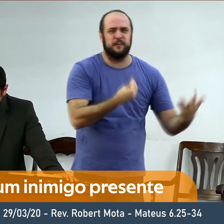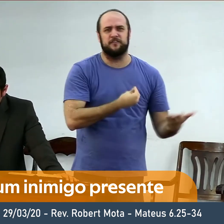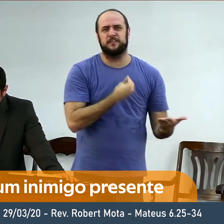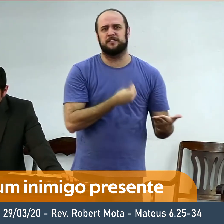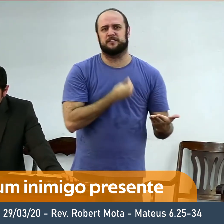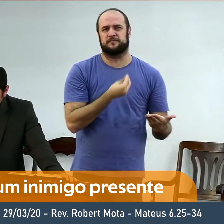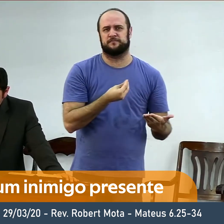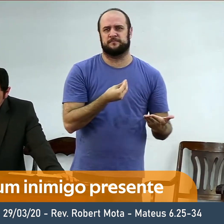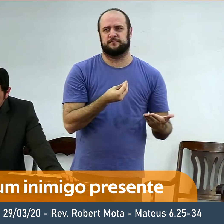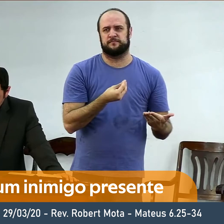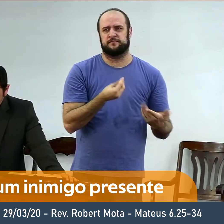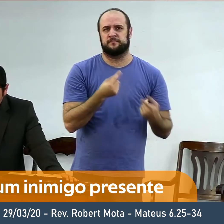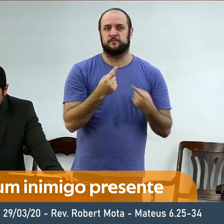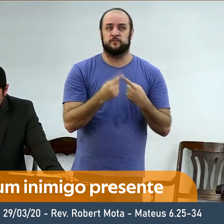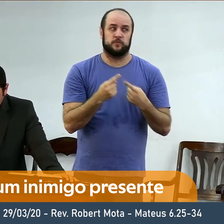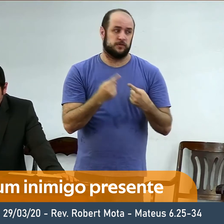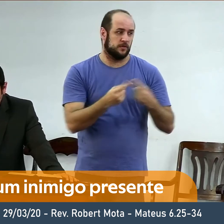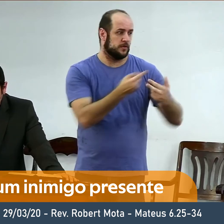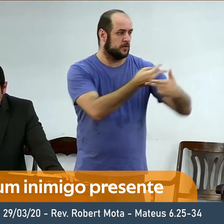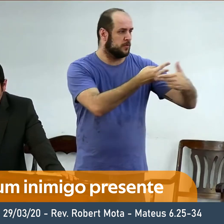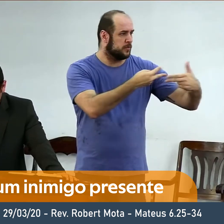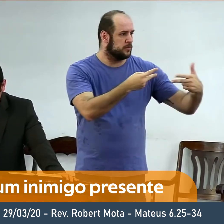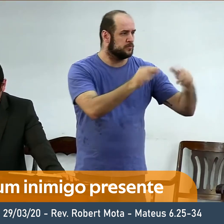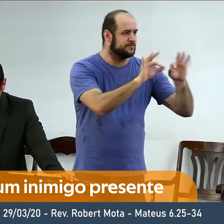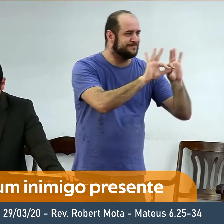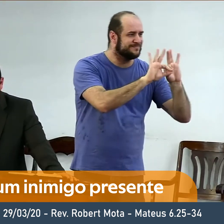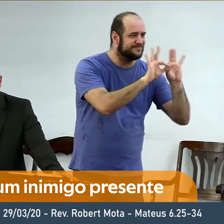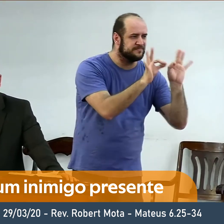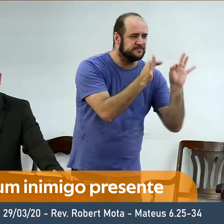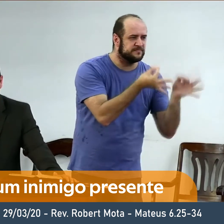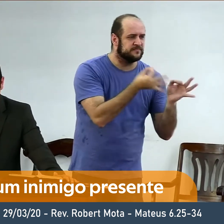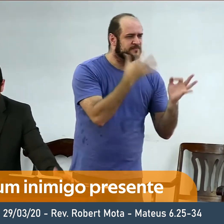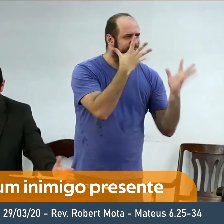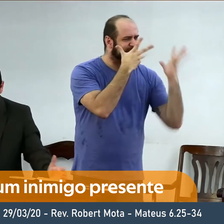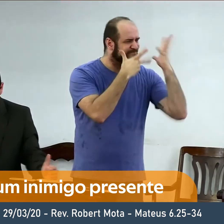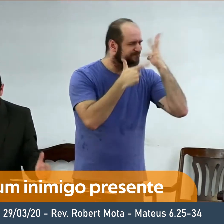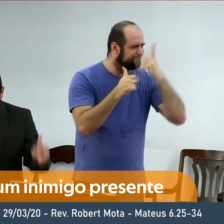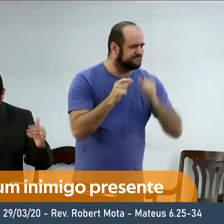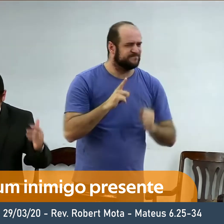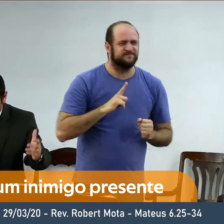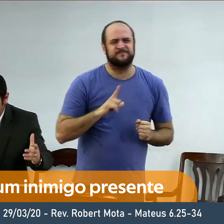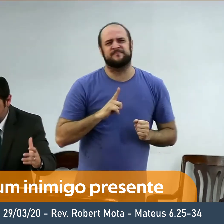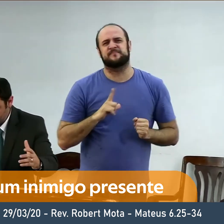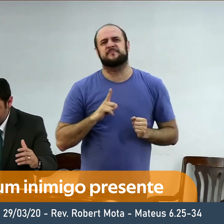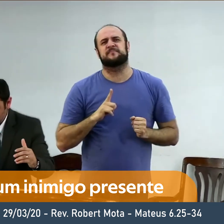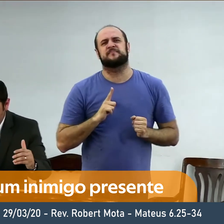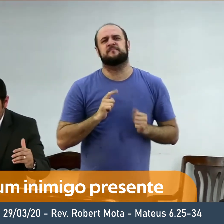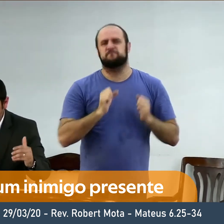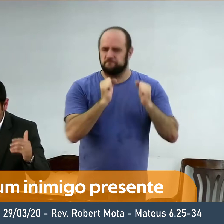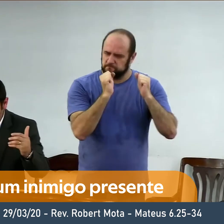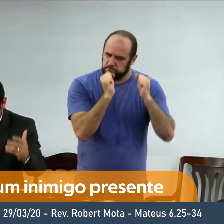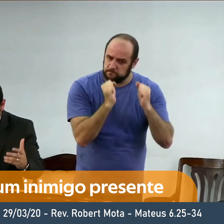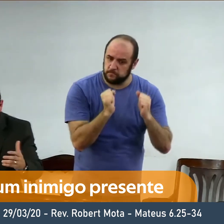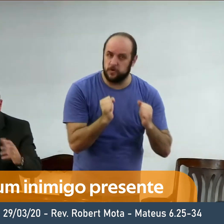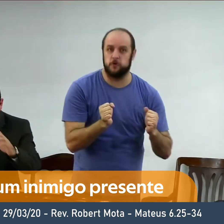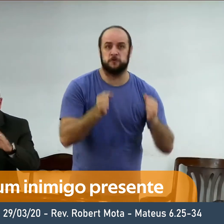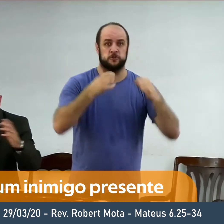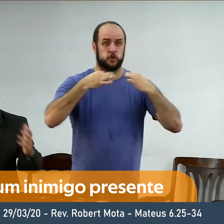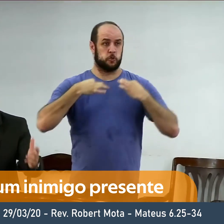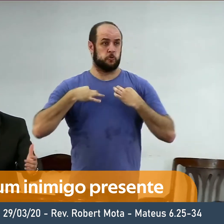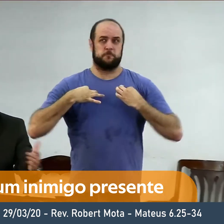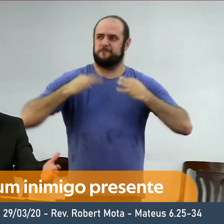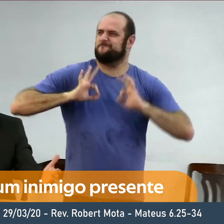quê? Porque há nelas uma beleza espontânea e tranquila. Ele diz: você pode tomar a vestimenta